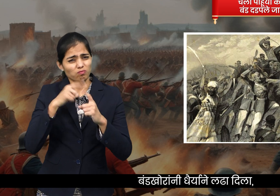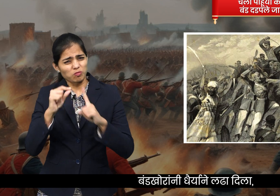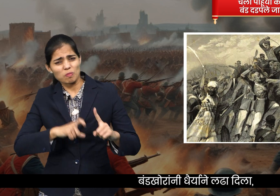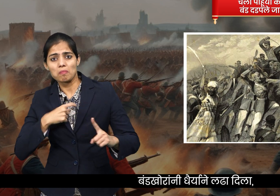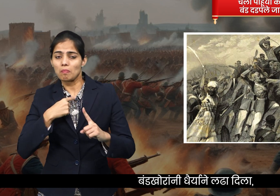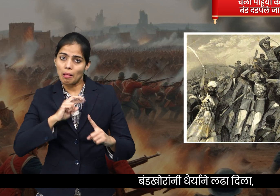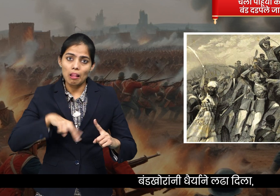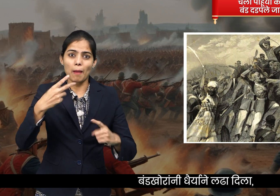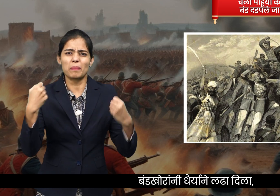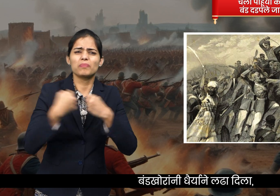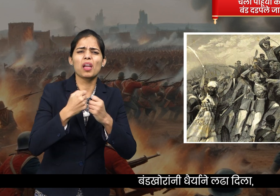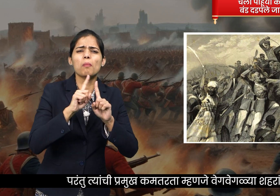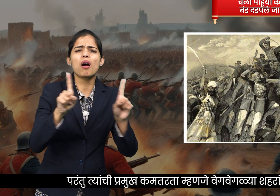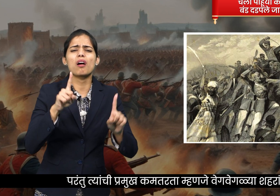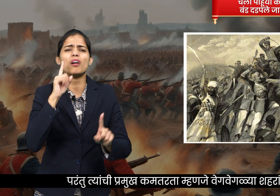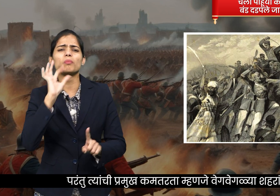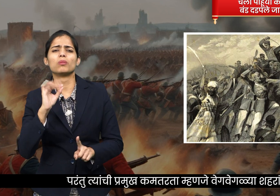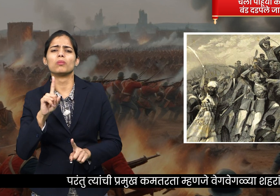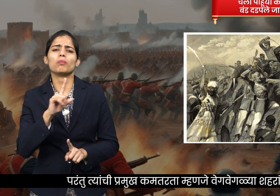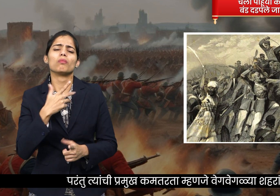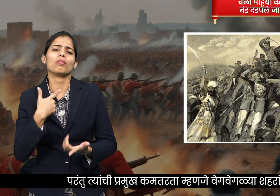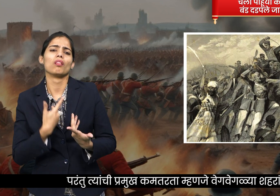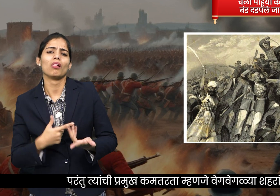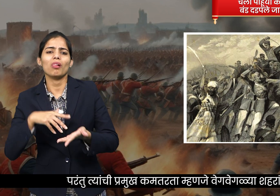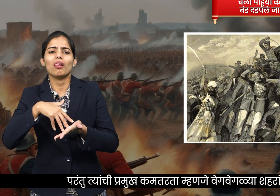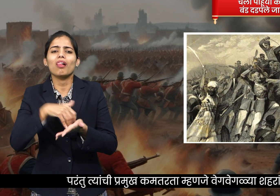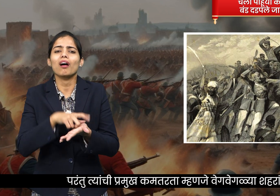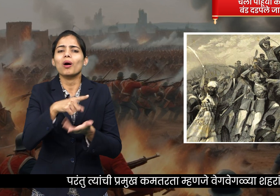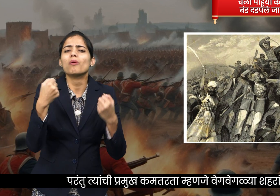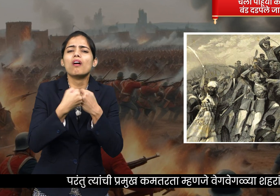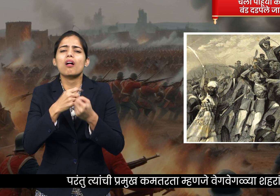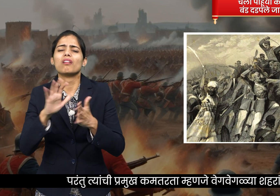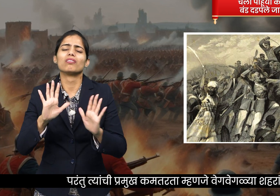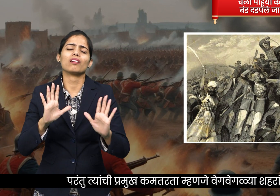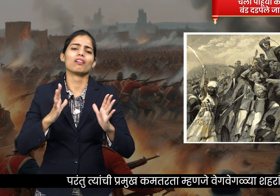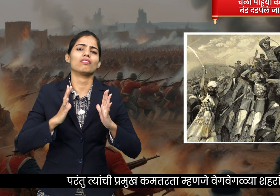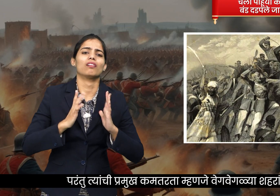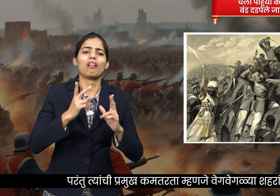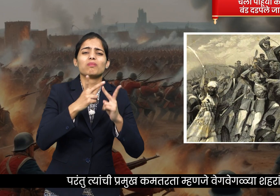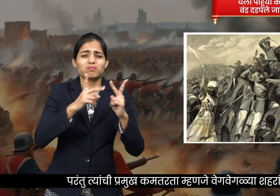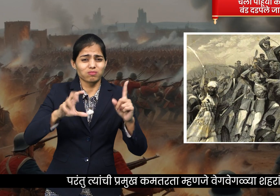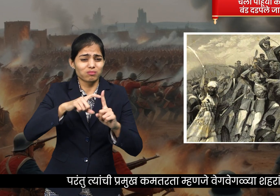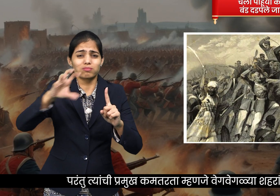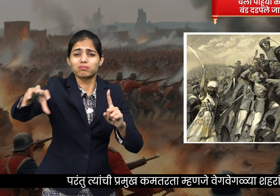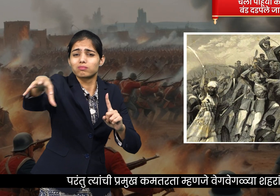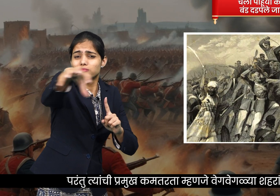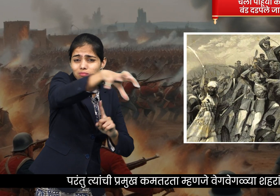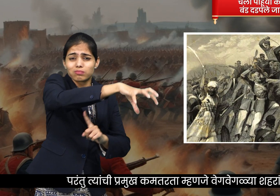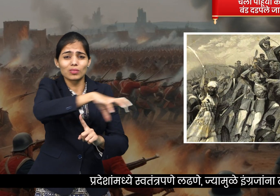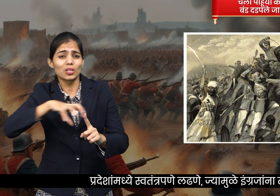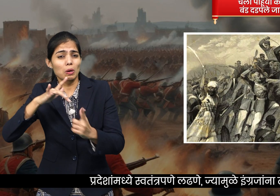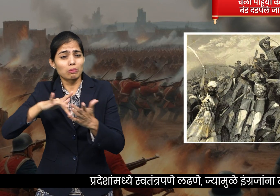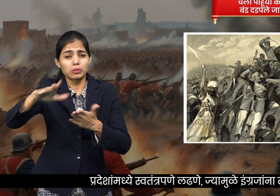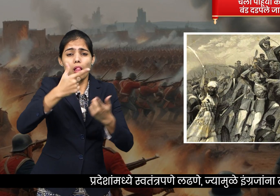बंडखोरांनी धैर्याने लढा दिला, परंतु त्याची प्रमुख कमतरता म्हणजे वेगवेगळ्या शहरांमध्ये